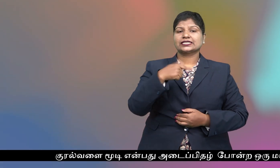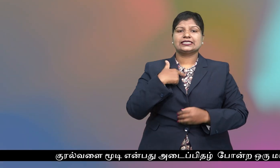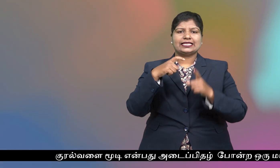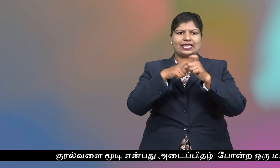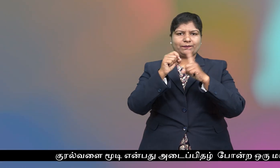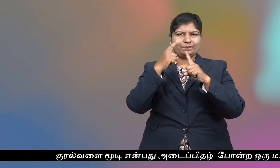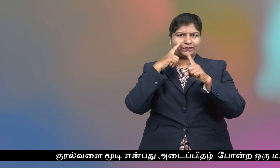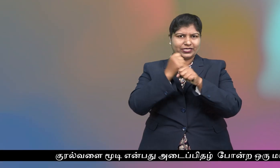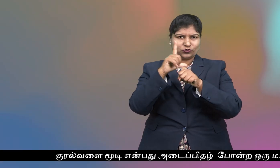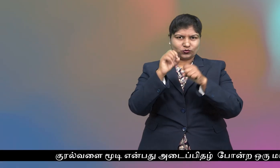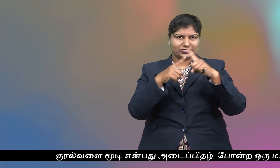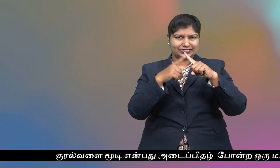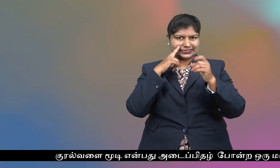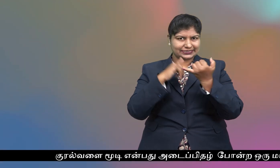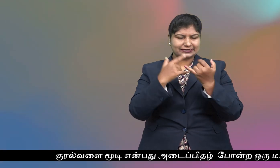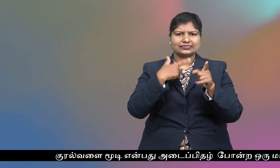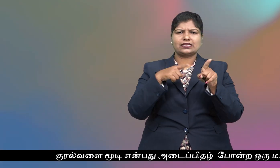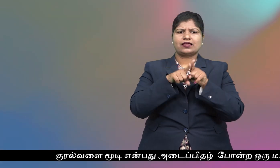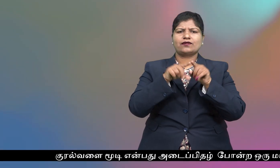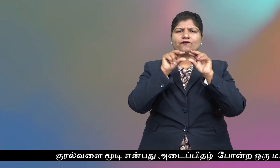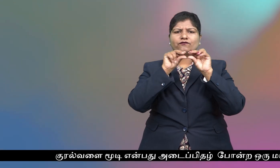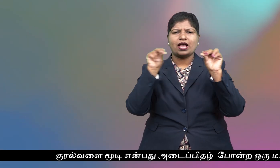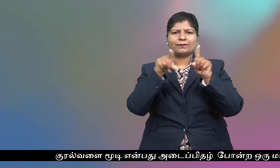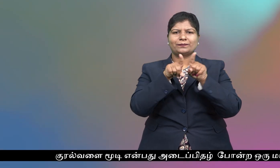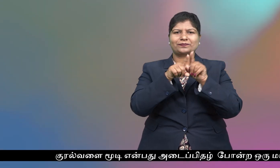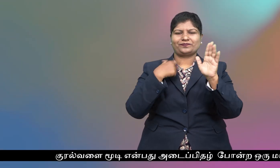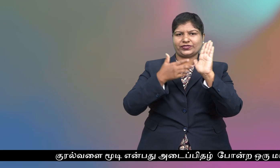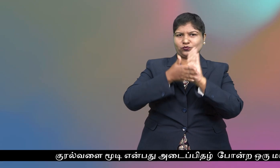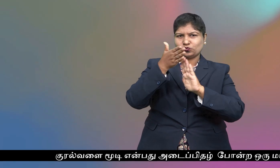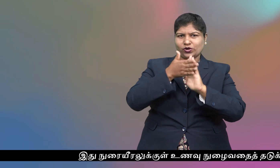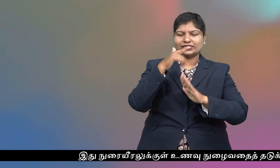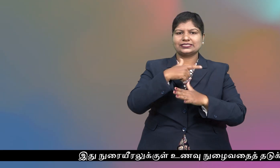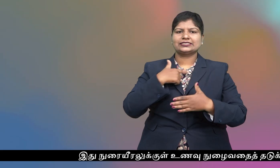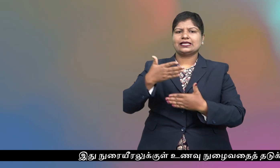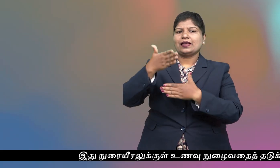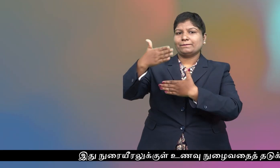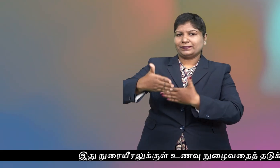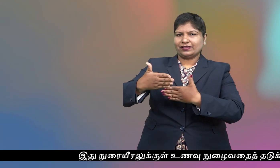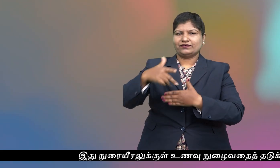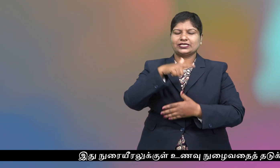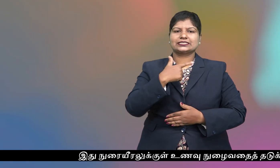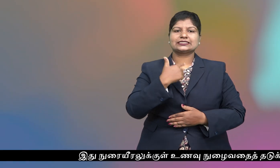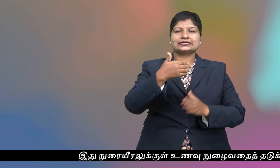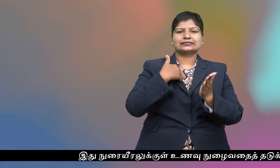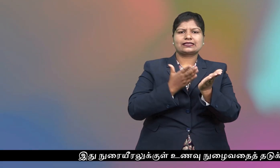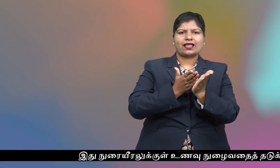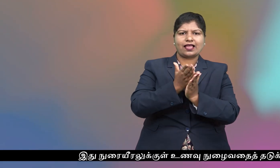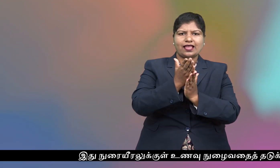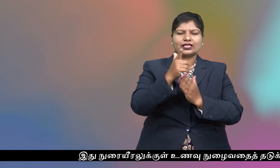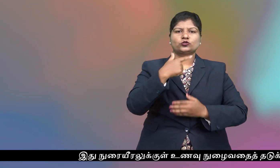குரல் வளை மூடி என்பது அடைப்பிதழ் போன்ற ஒரு மடிப்பு ஆகும். இது நுரையீரலுக்குள் உணவு நுழைவதை